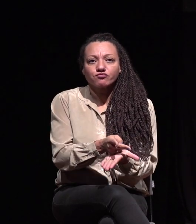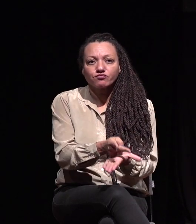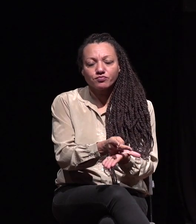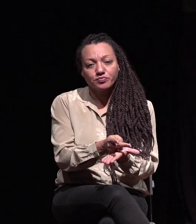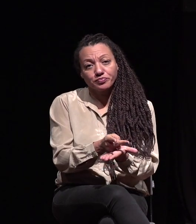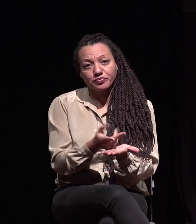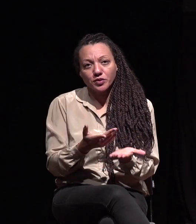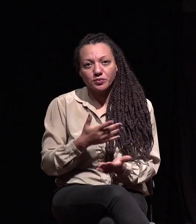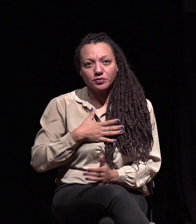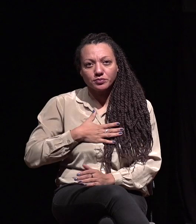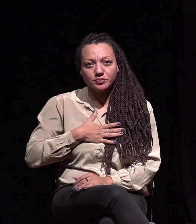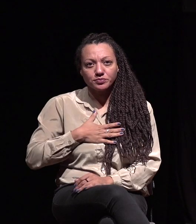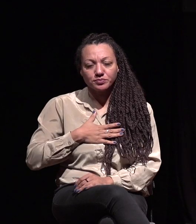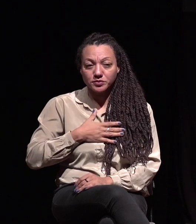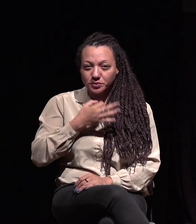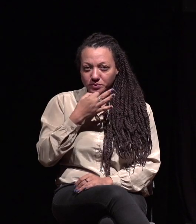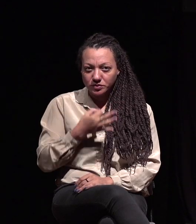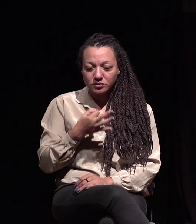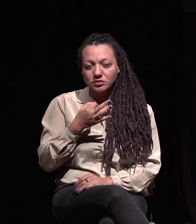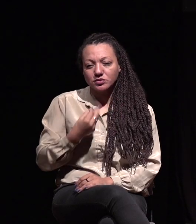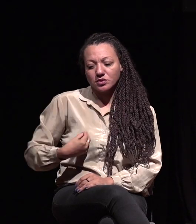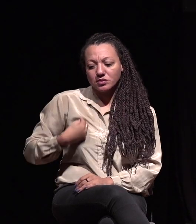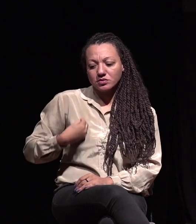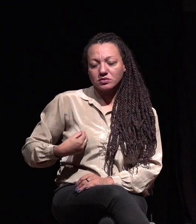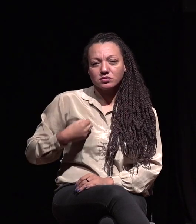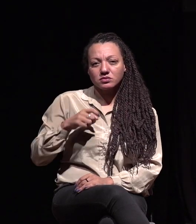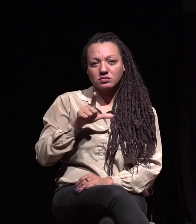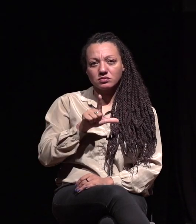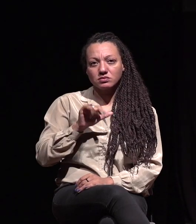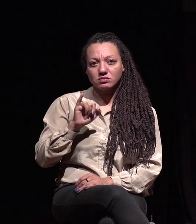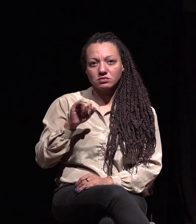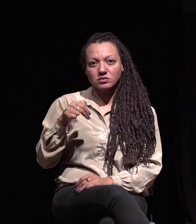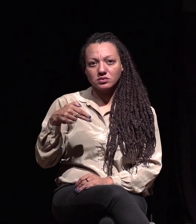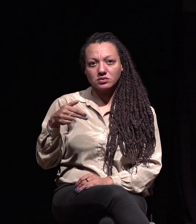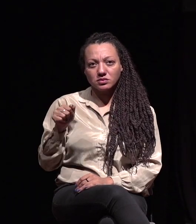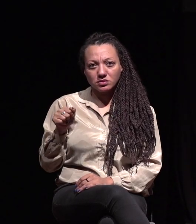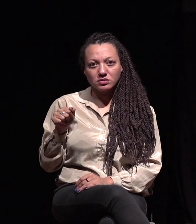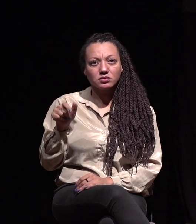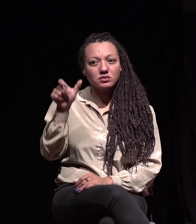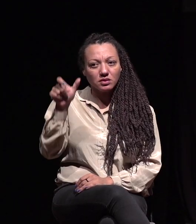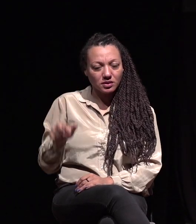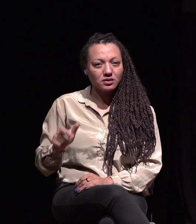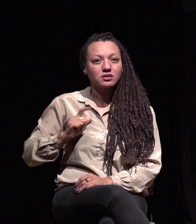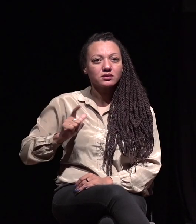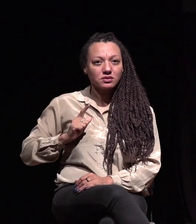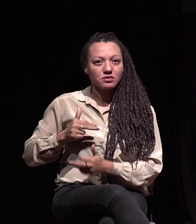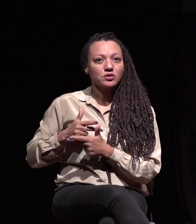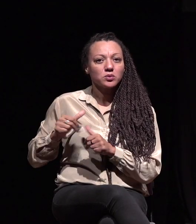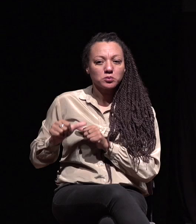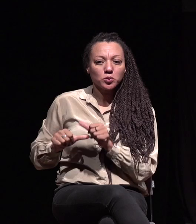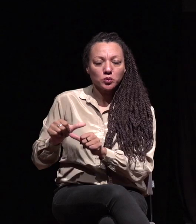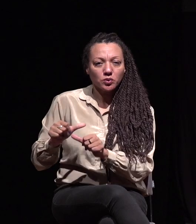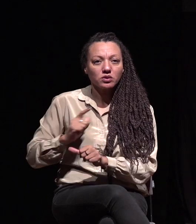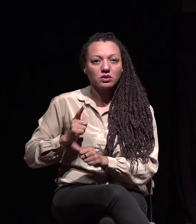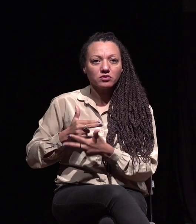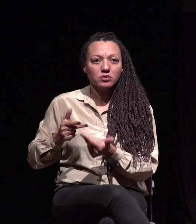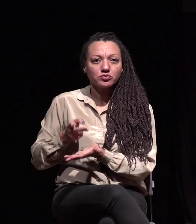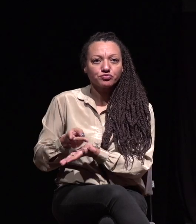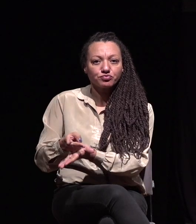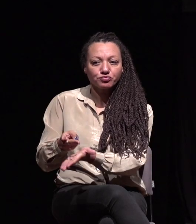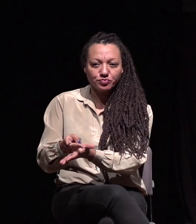vida da Lina, enfim, também teve dessas questões. Quer dizer, existem